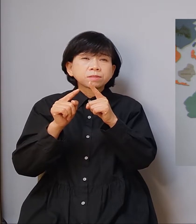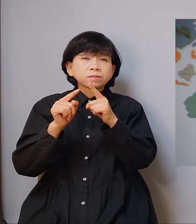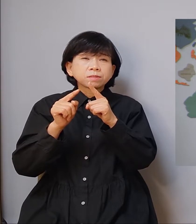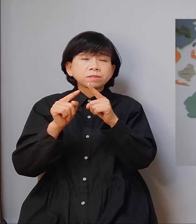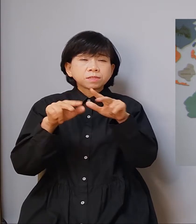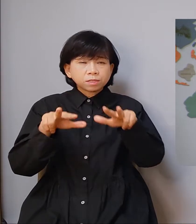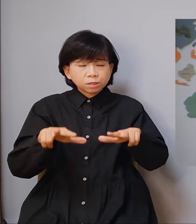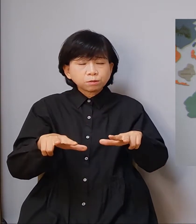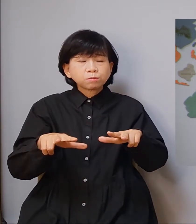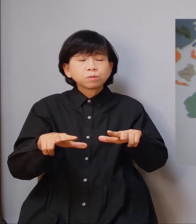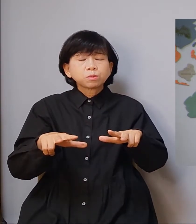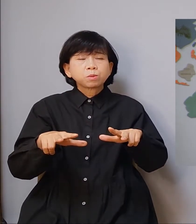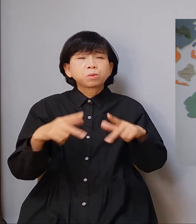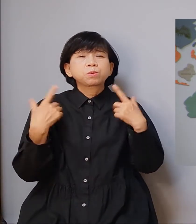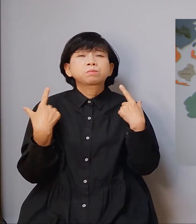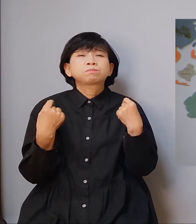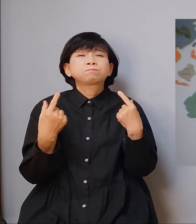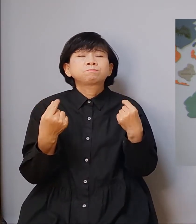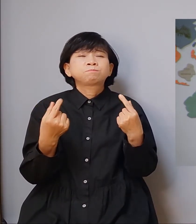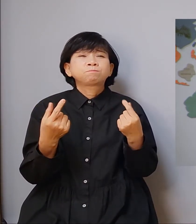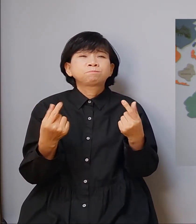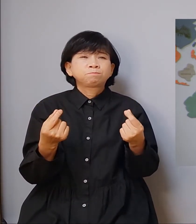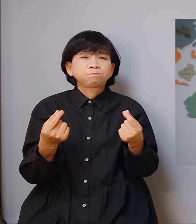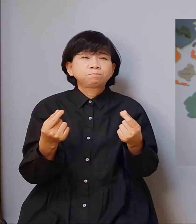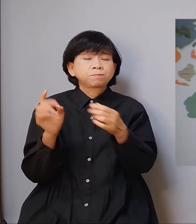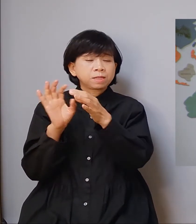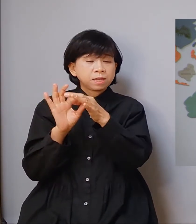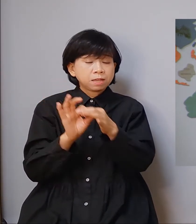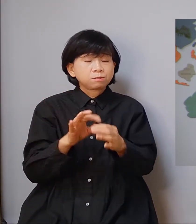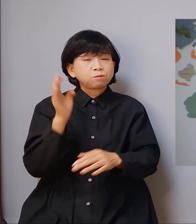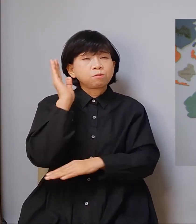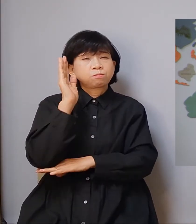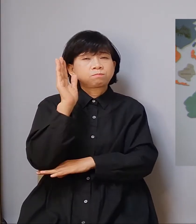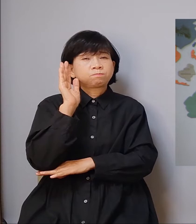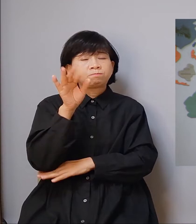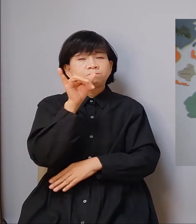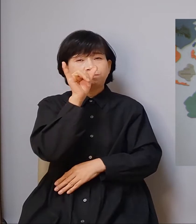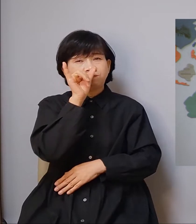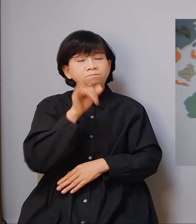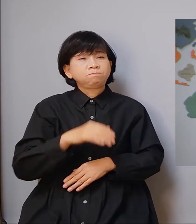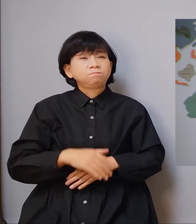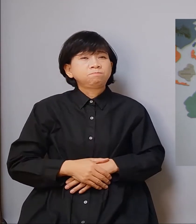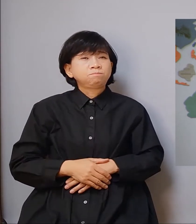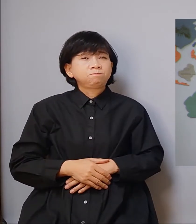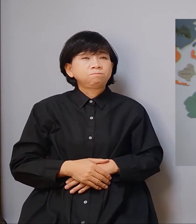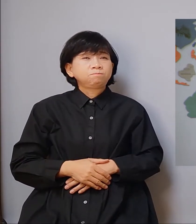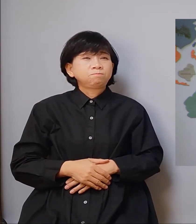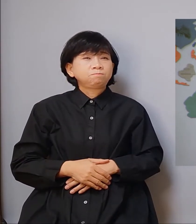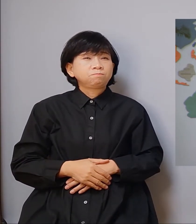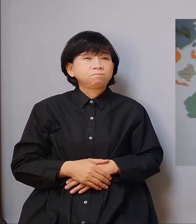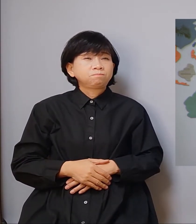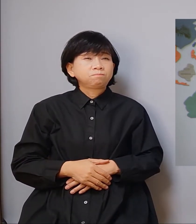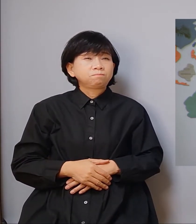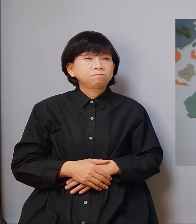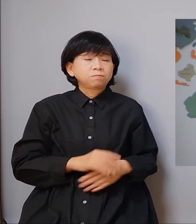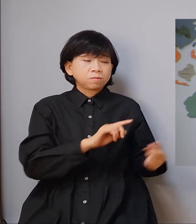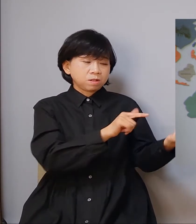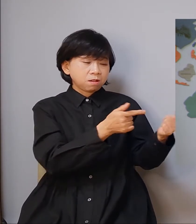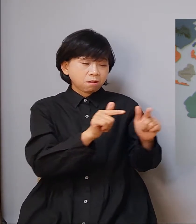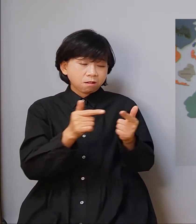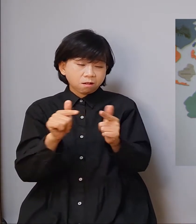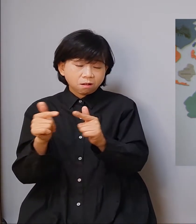여전히 지금도 여전히 우리의 일상에서 계속 우리에게 들립니다. 물론 다른 기타 여러